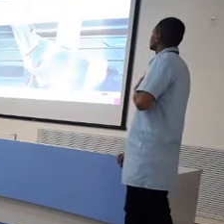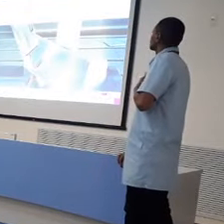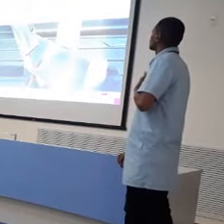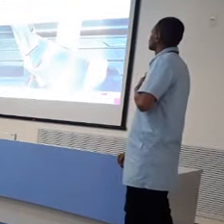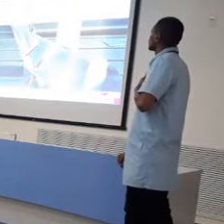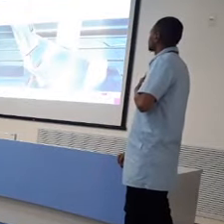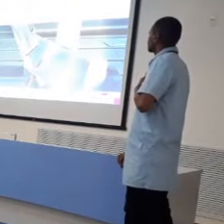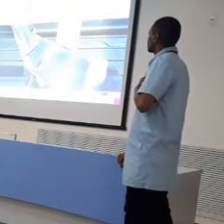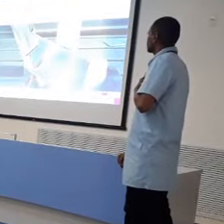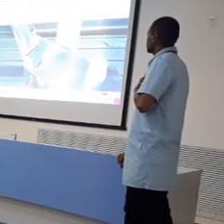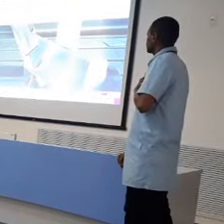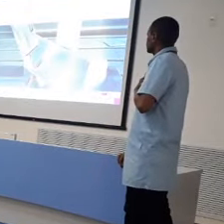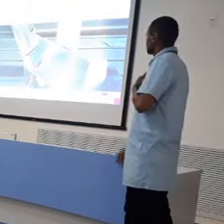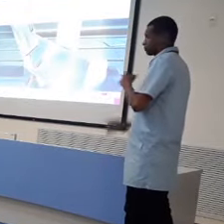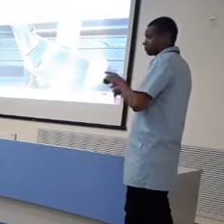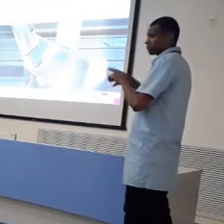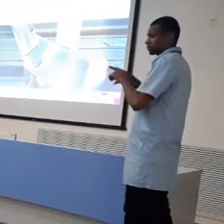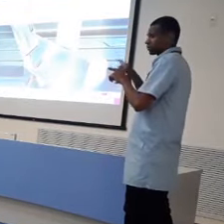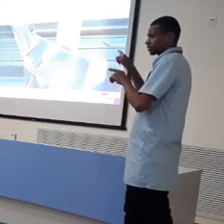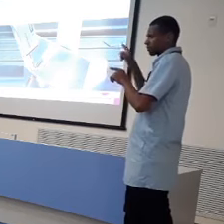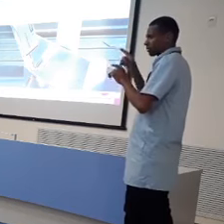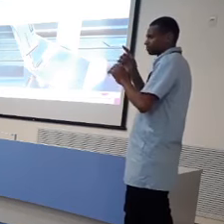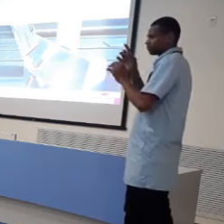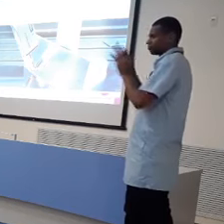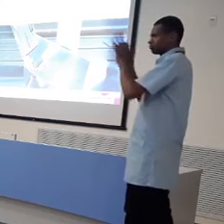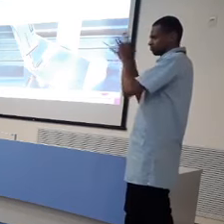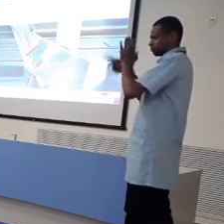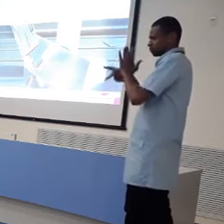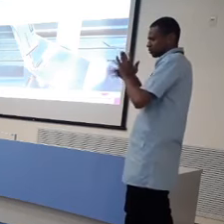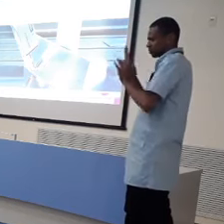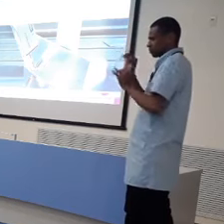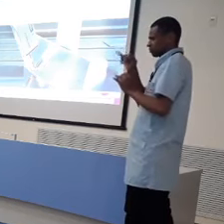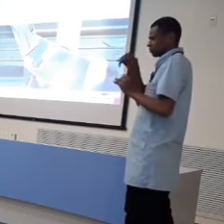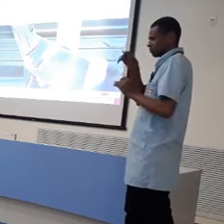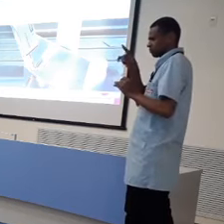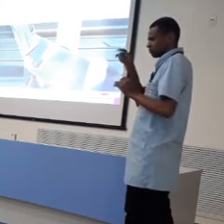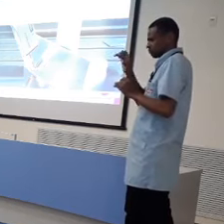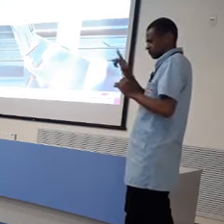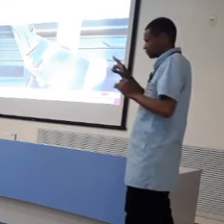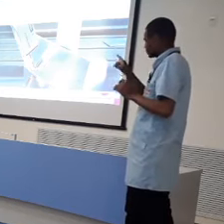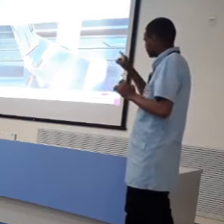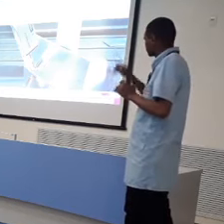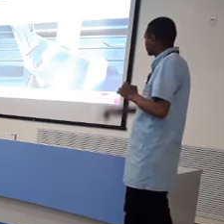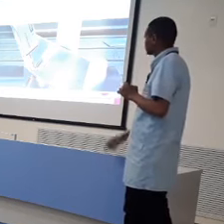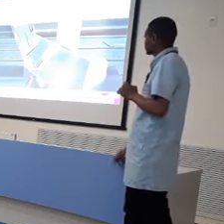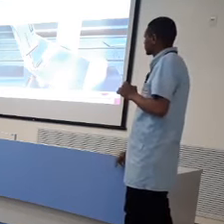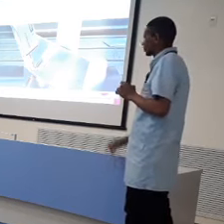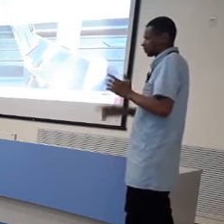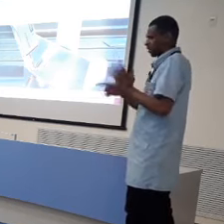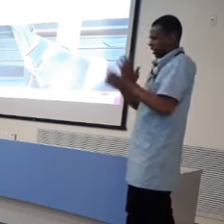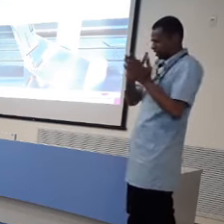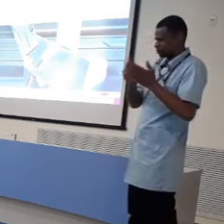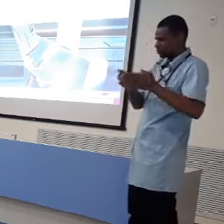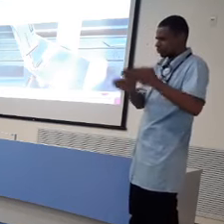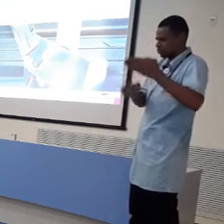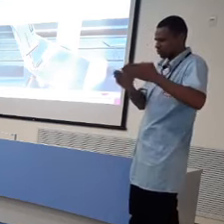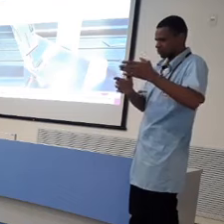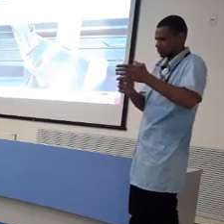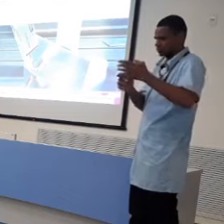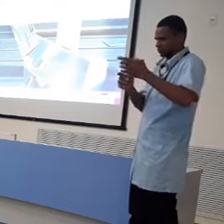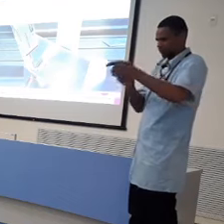Bom, pessoal, isso aqui é muito bacana também, é uma outra tecnologia da Binzel, que não falei para vocês. O robô ele vai do ponto